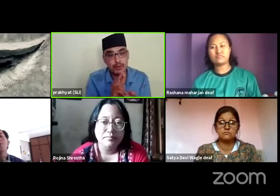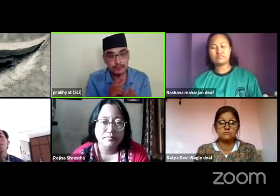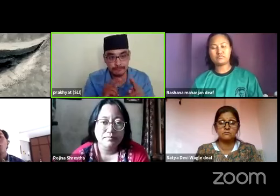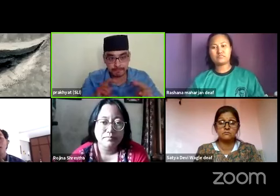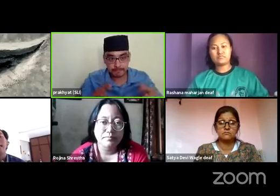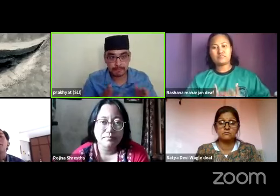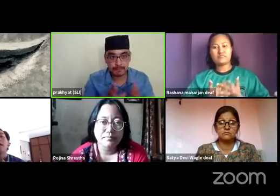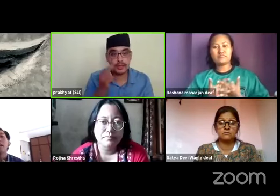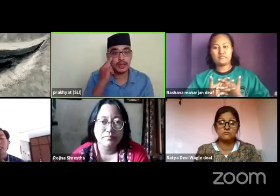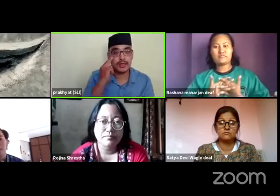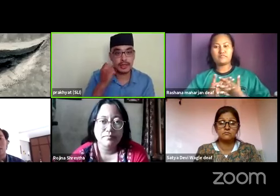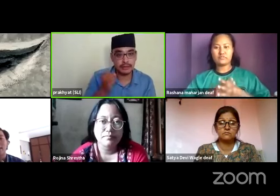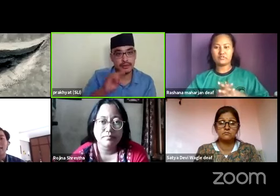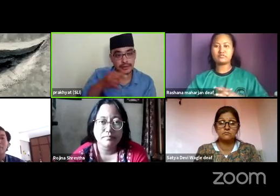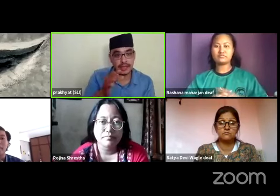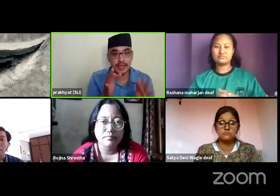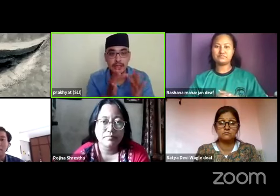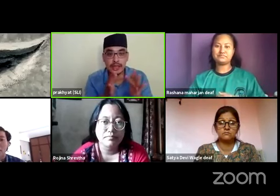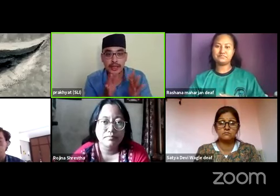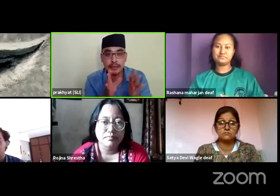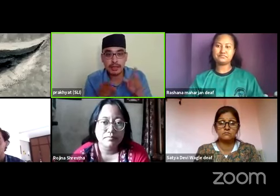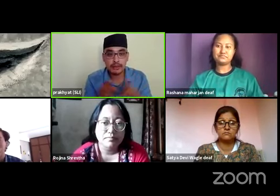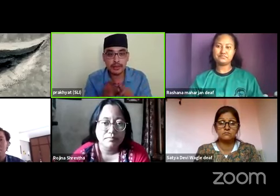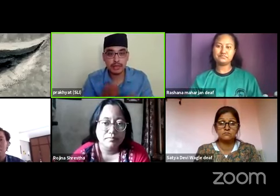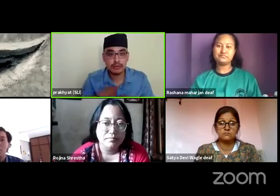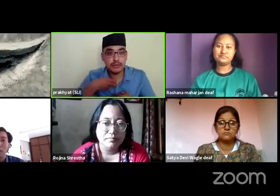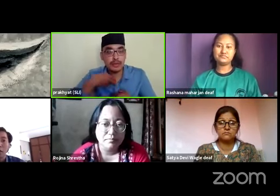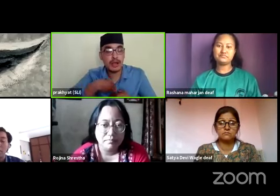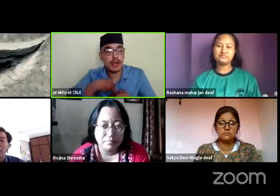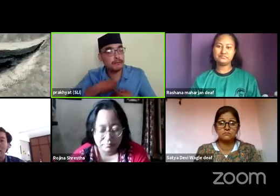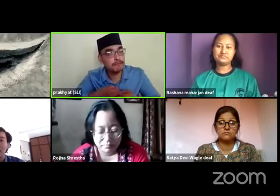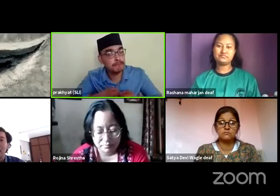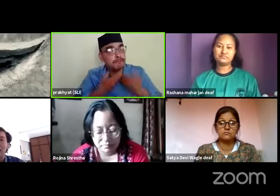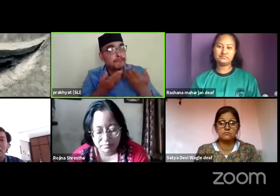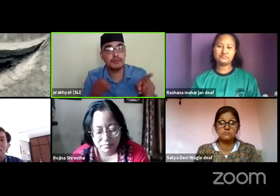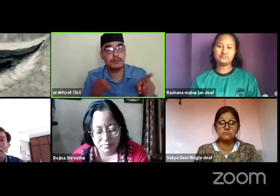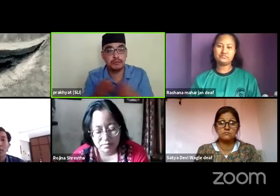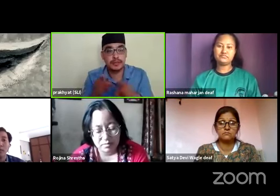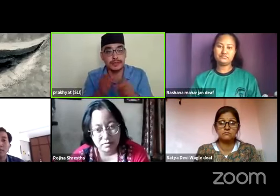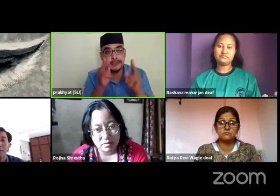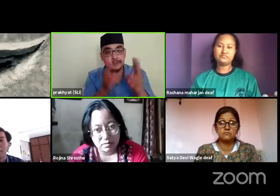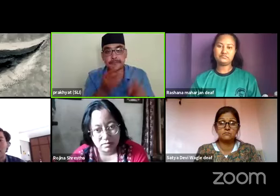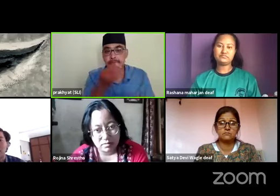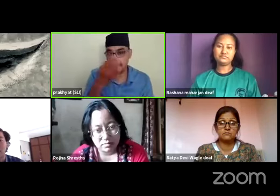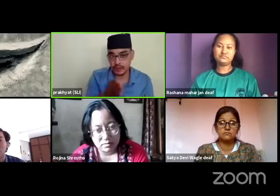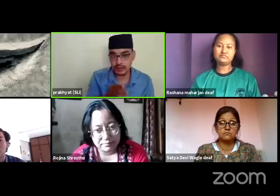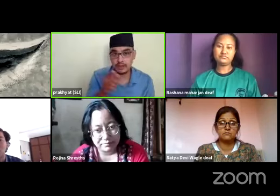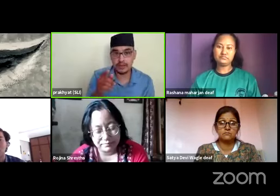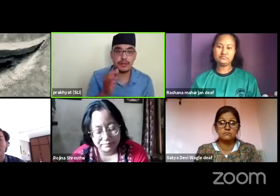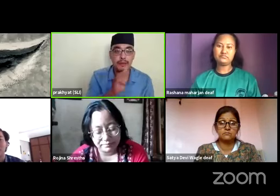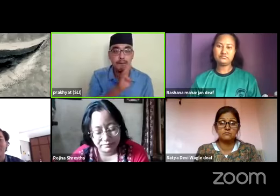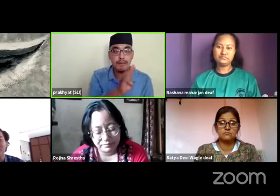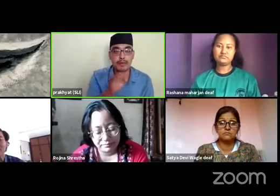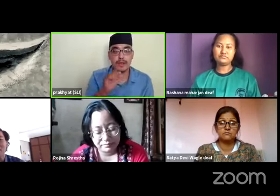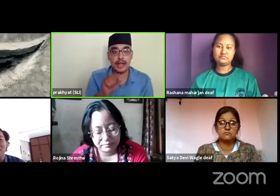कुरा अनलाइनमा एक्सप्रेस गर्दा पनि आउने नै भयो. सो अनि पछि एकदम राम्रो लाग्यो तिमीले भनेको कुराहरू एकदम मन